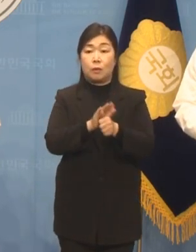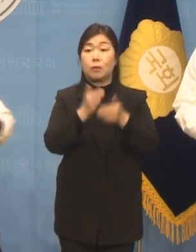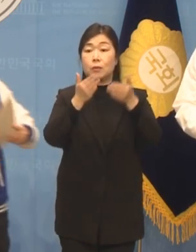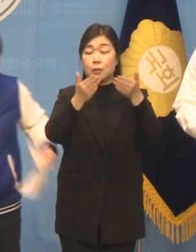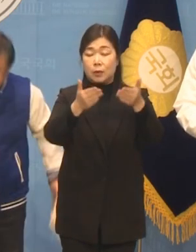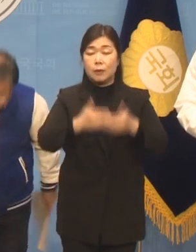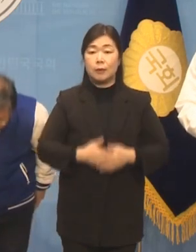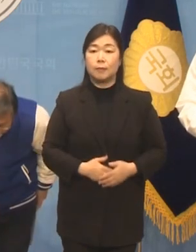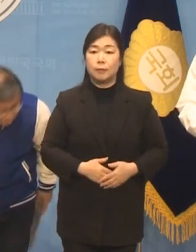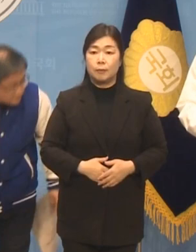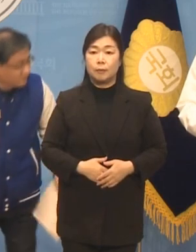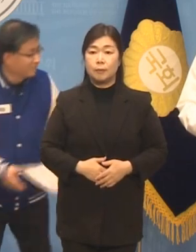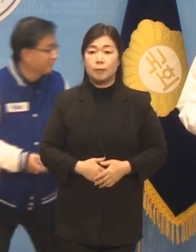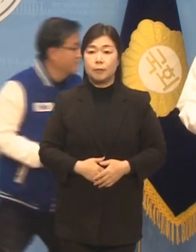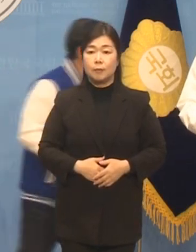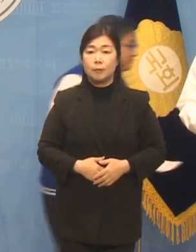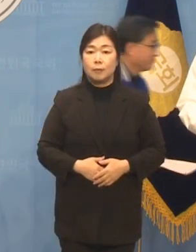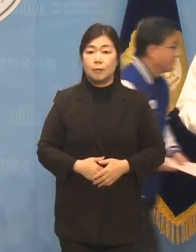고맙습니다.